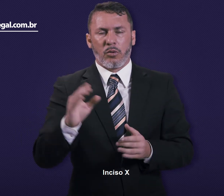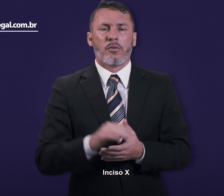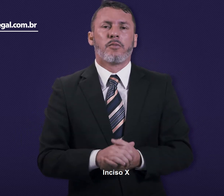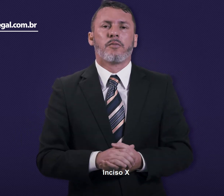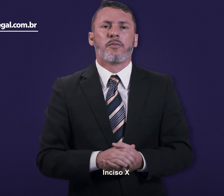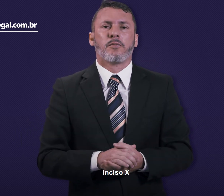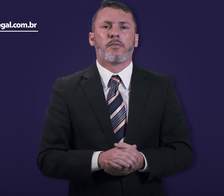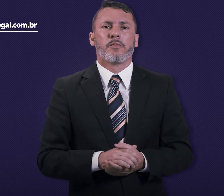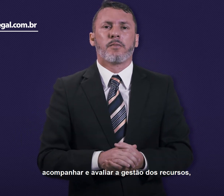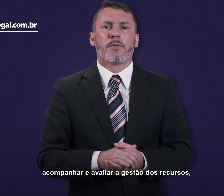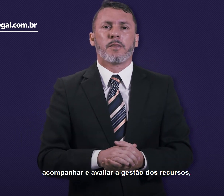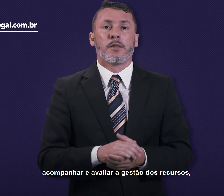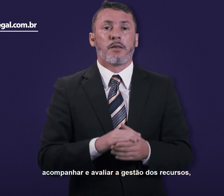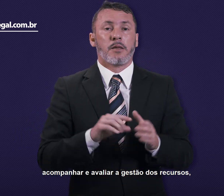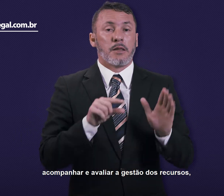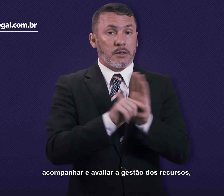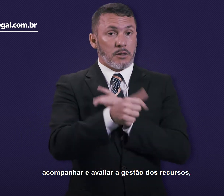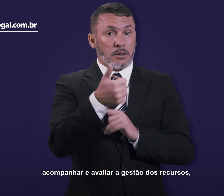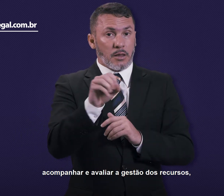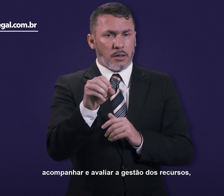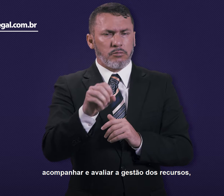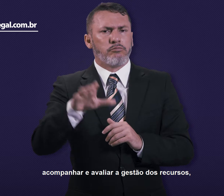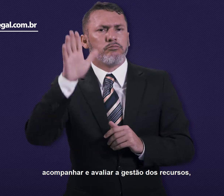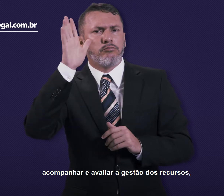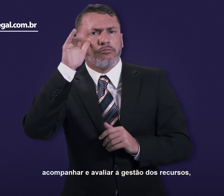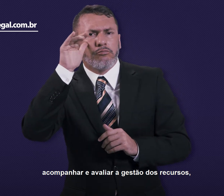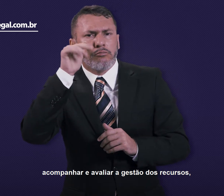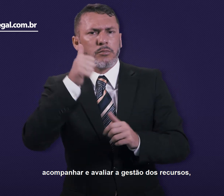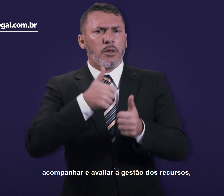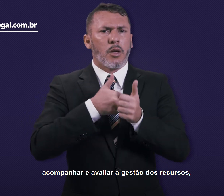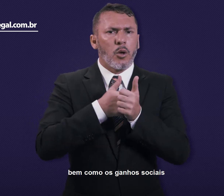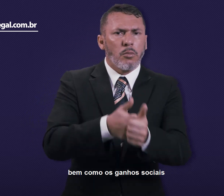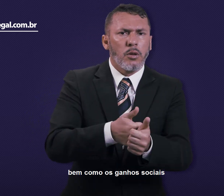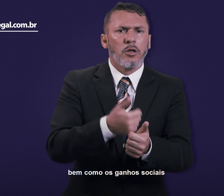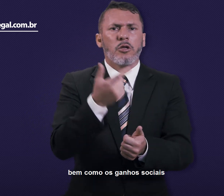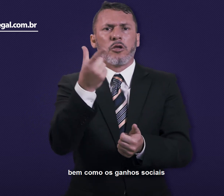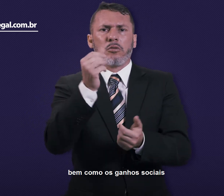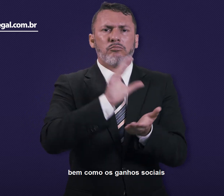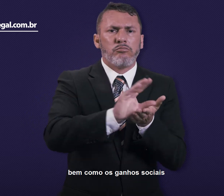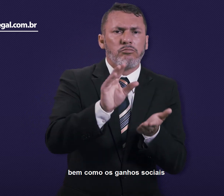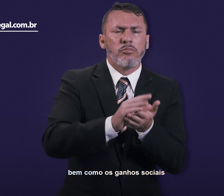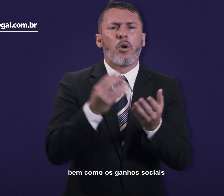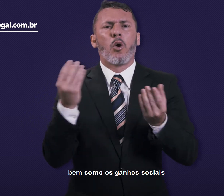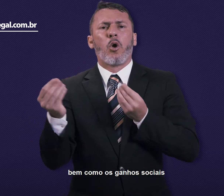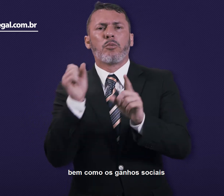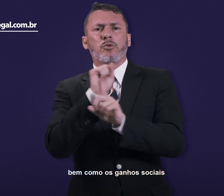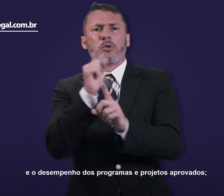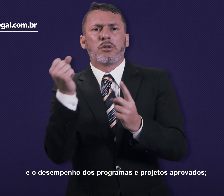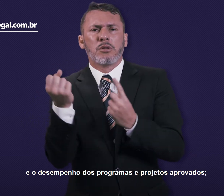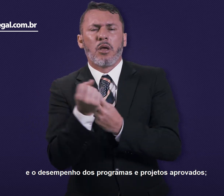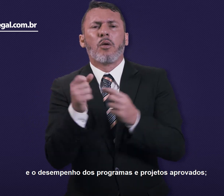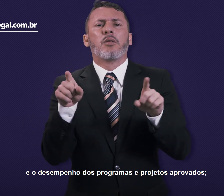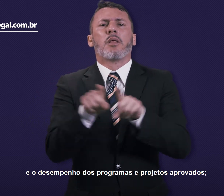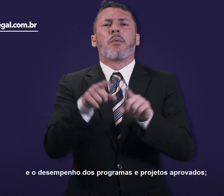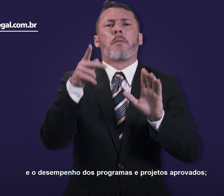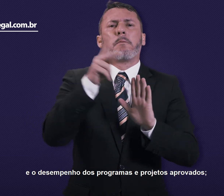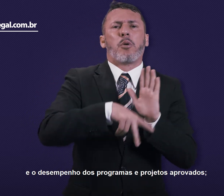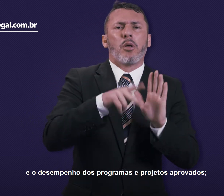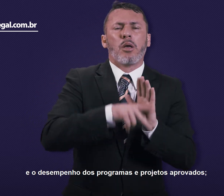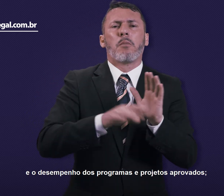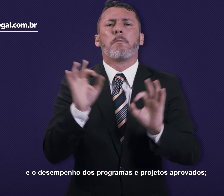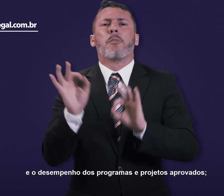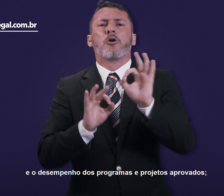Orçamentárias. Inciso 10. Acompanhar e avaliar a gestão dos recursos, bem como os ganhos sociais e o desempenho